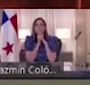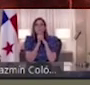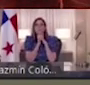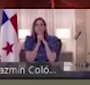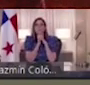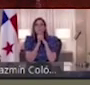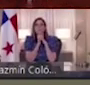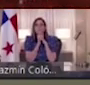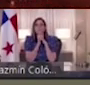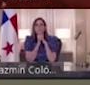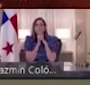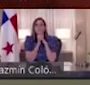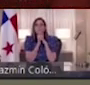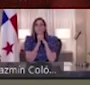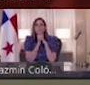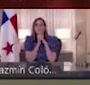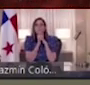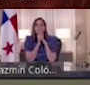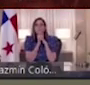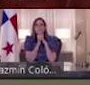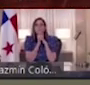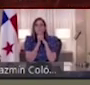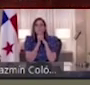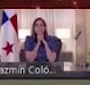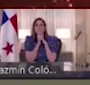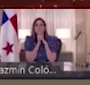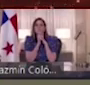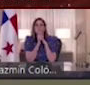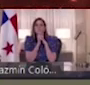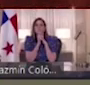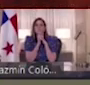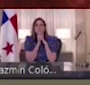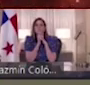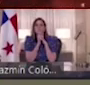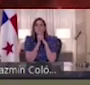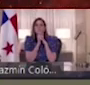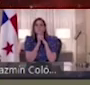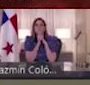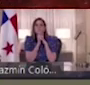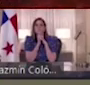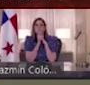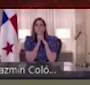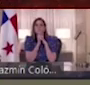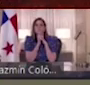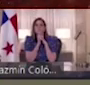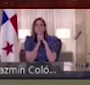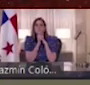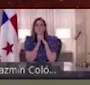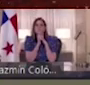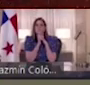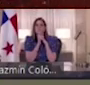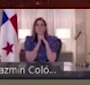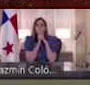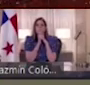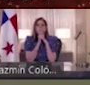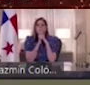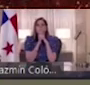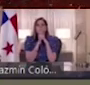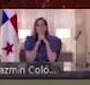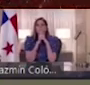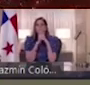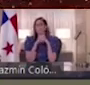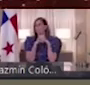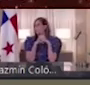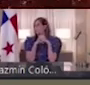mes de enero, febrero de este año, pues no nos imaginábamos estar en una circunstancia como la que hoy estamos enfrentando, que ha venido